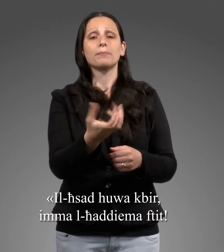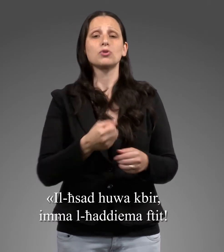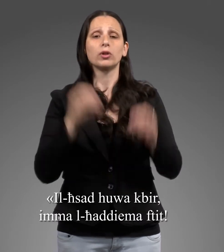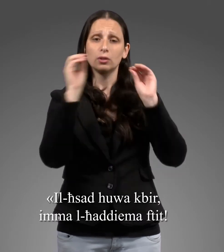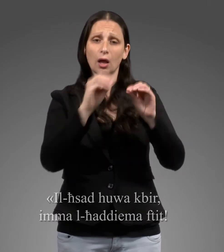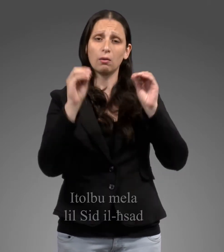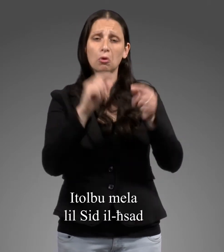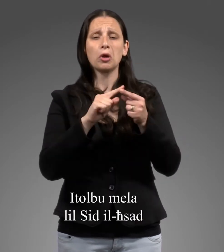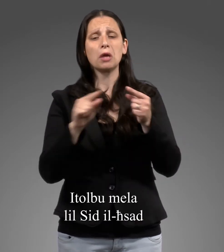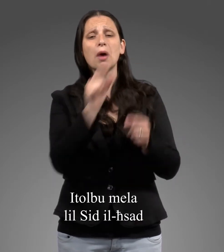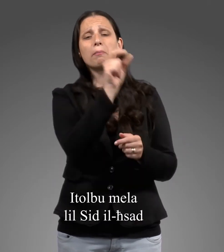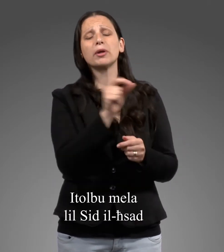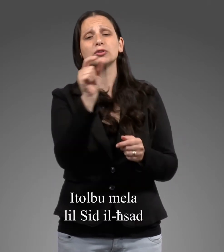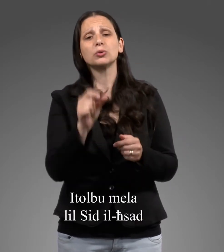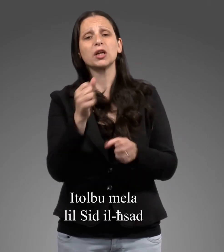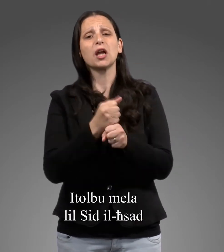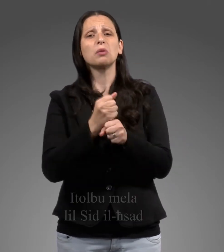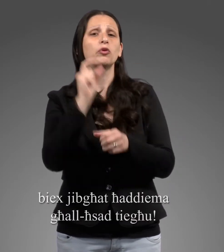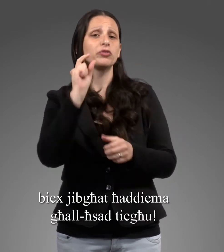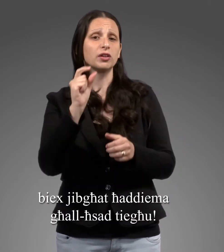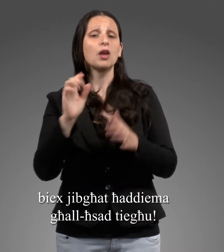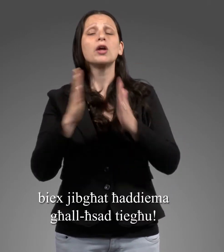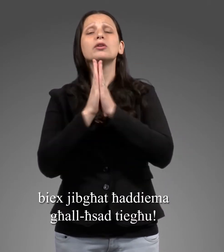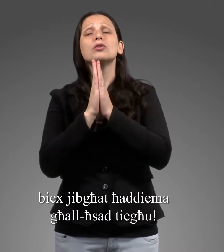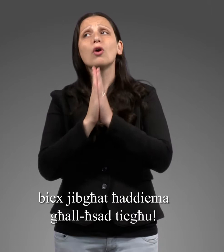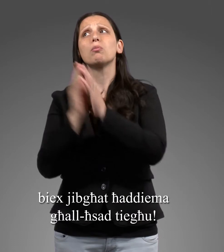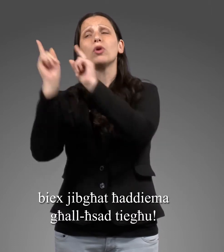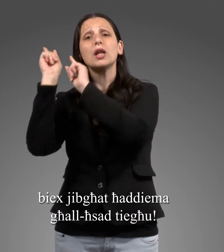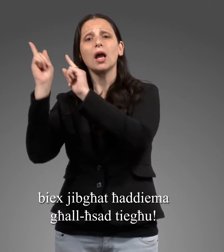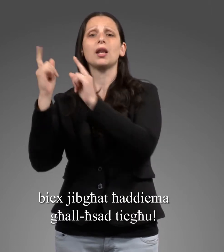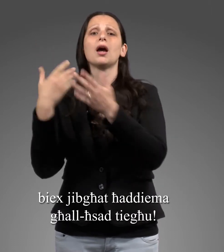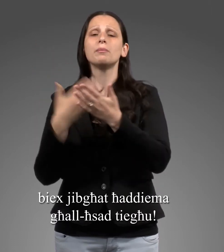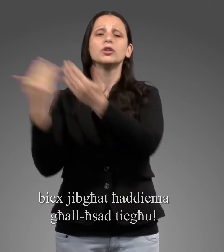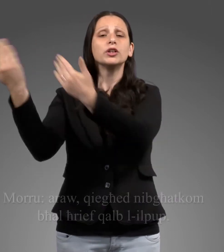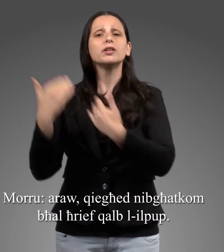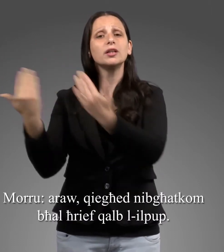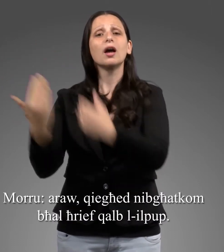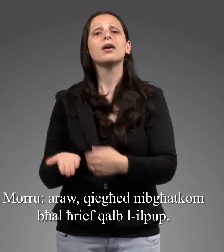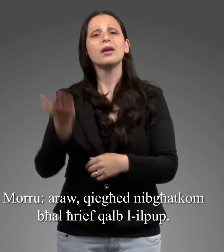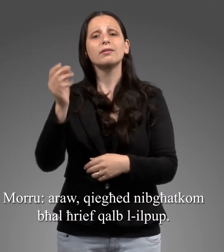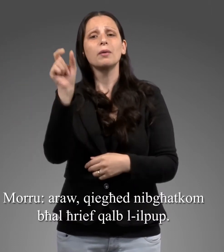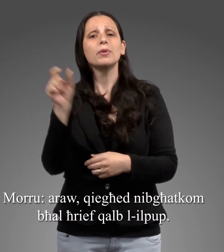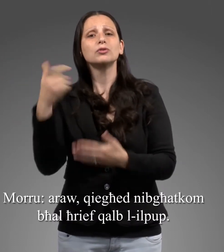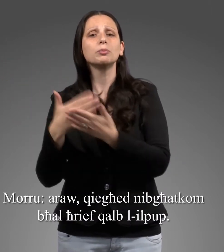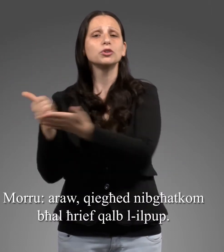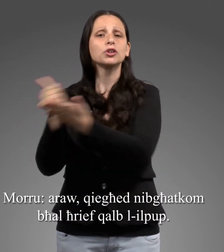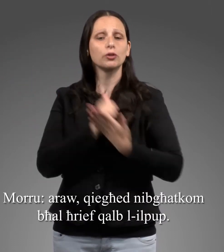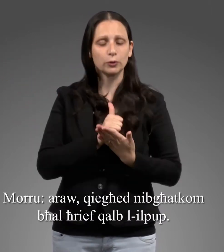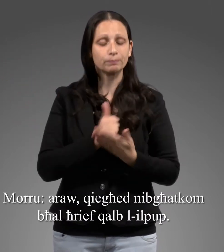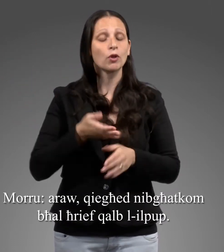ftit. Jitolbu mela l-sit il-ħsad biex jibgħat ħaddiema għall-ħsad tiegħu. Morru, araw, qiegħed